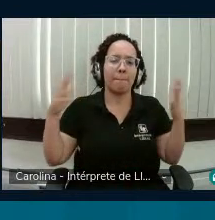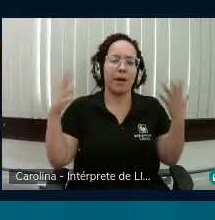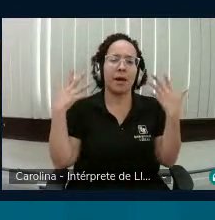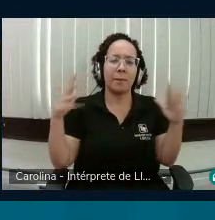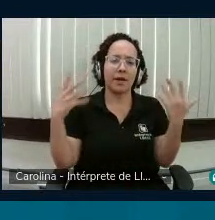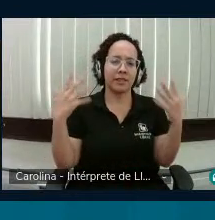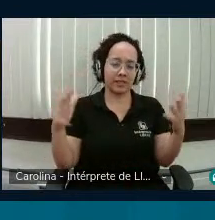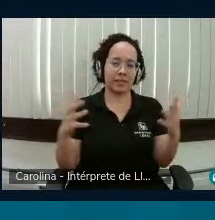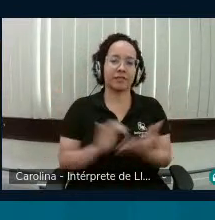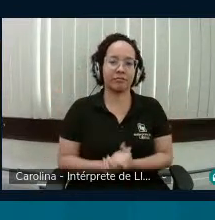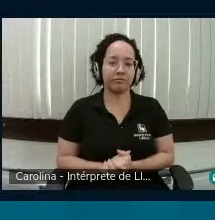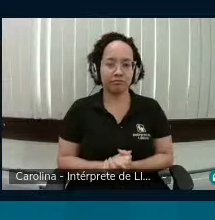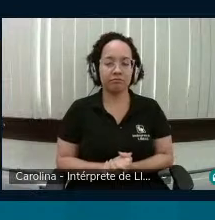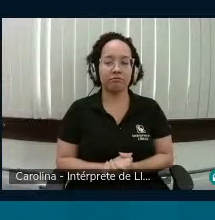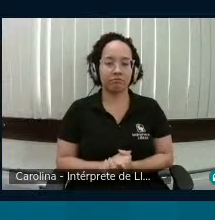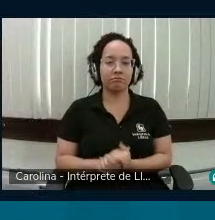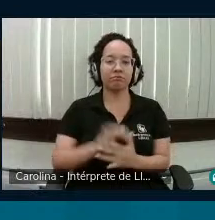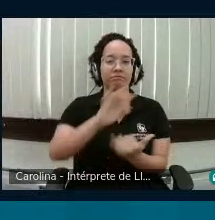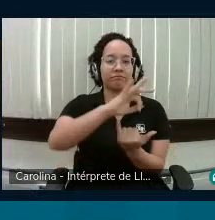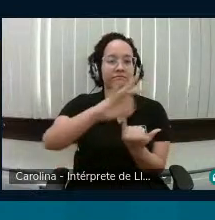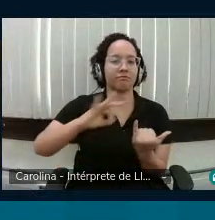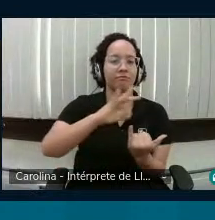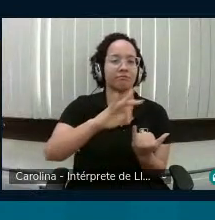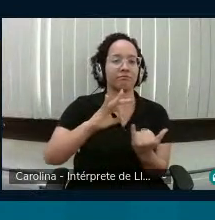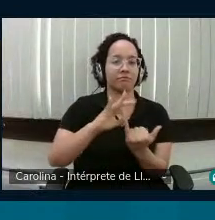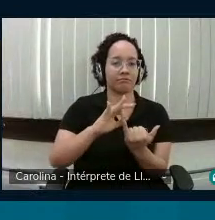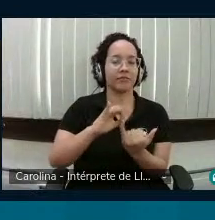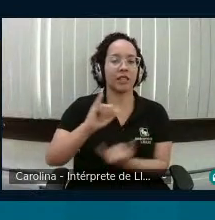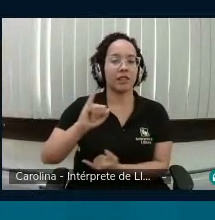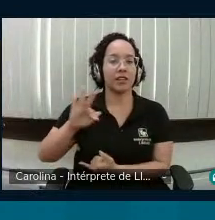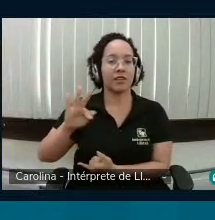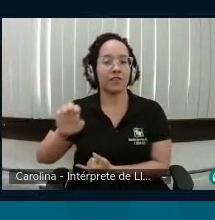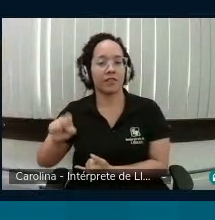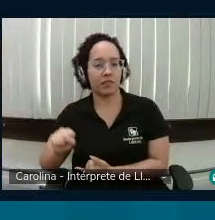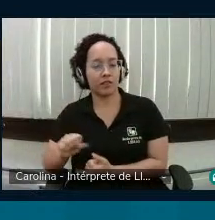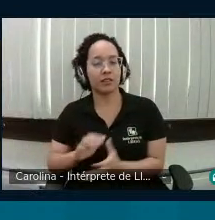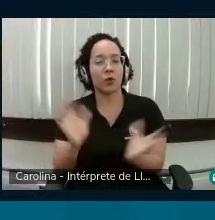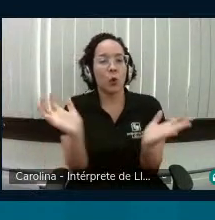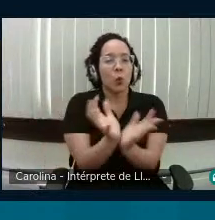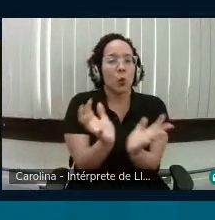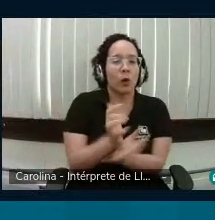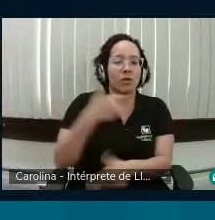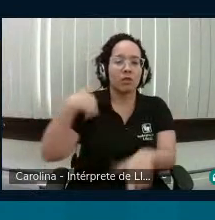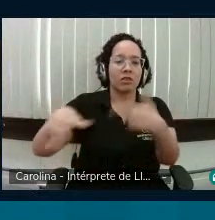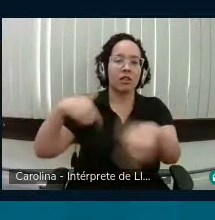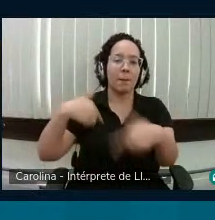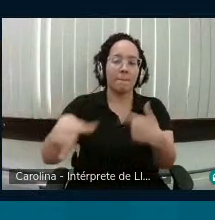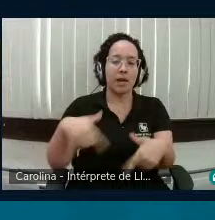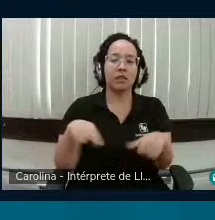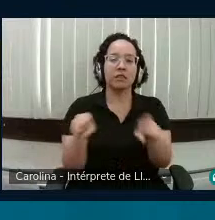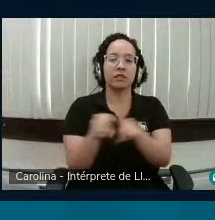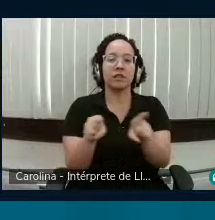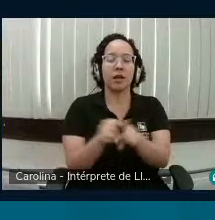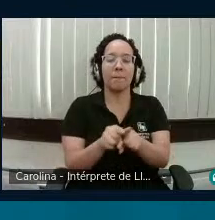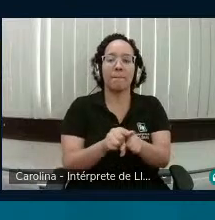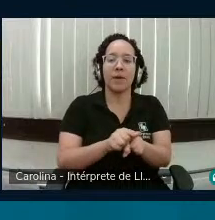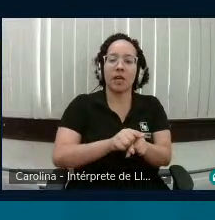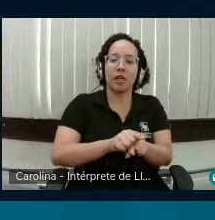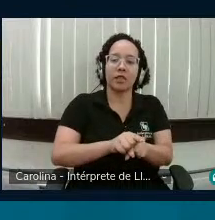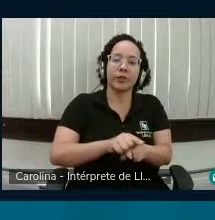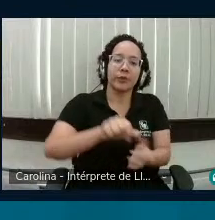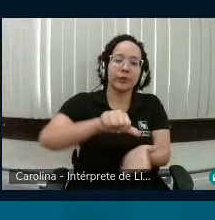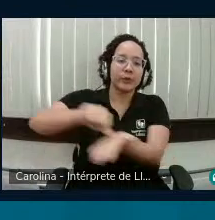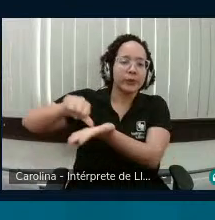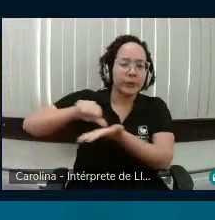nos colocar à disposição do Instituto Federal do Espírito Santo, né? Da nossa equipe, com as demais IAs, né, parceiras,